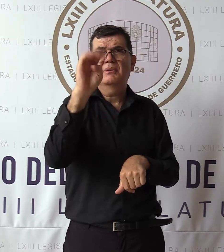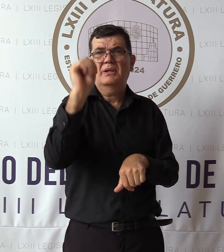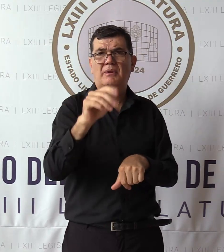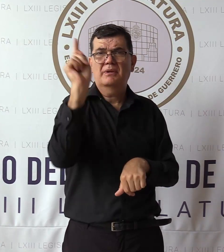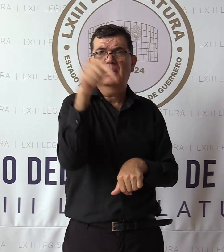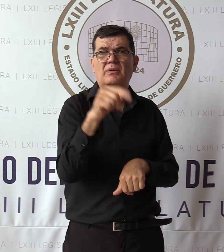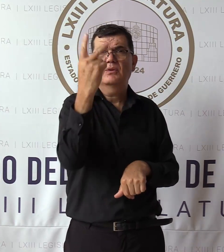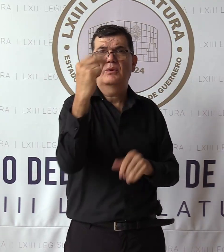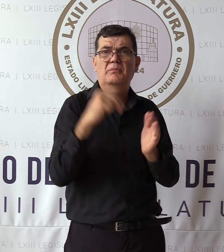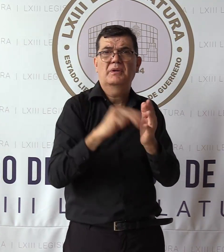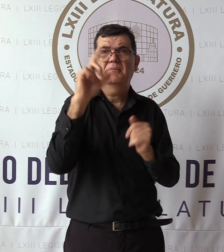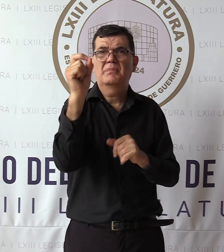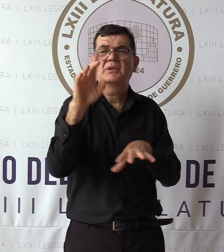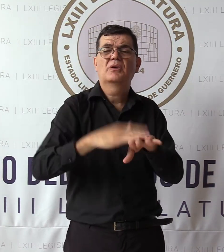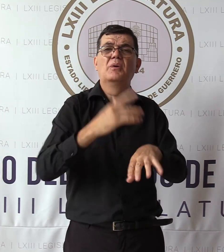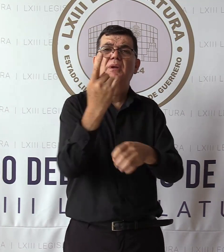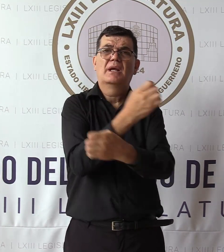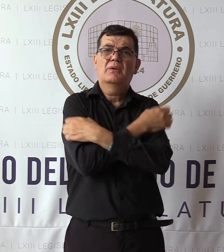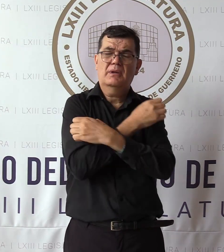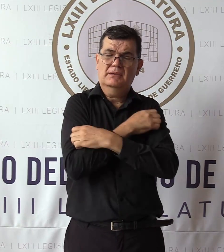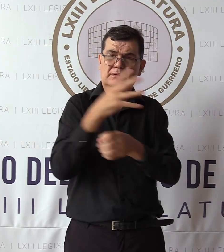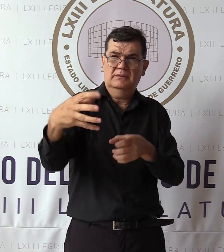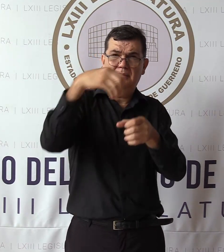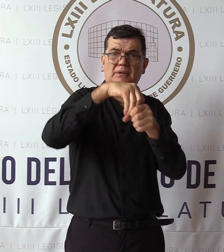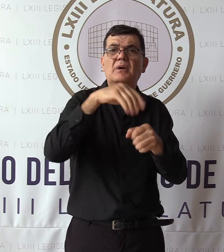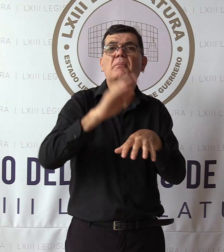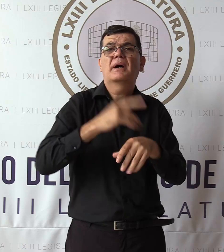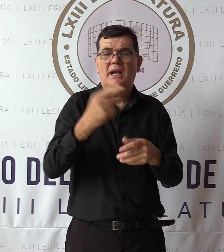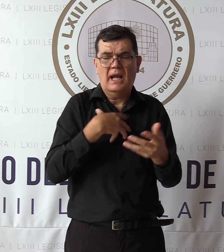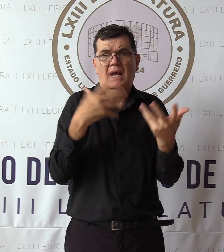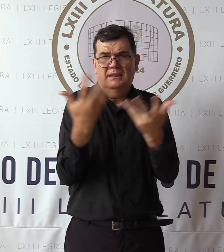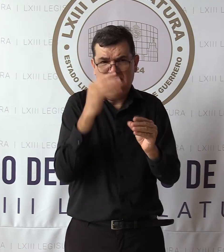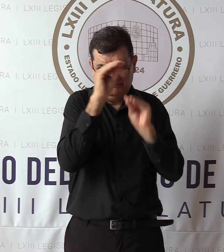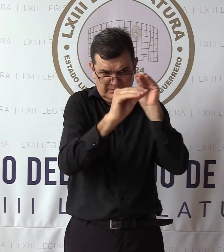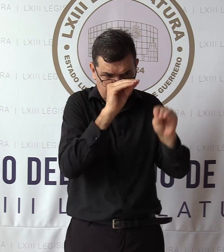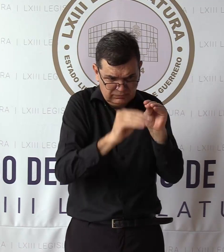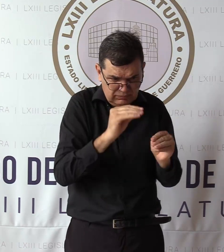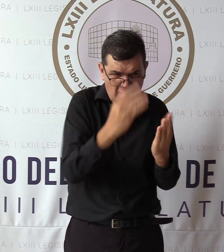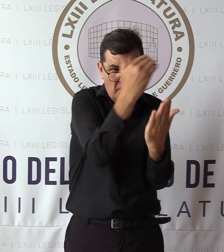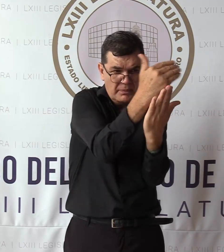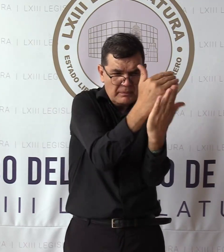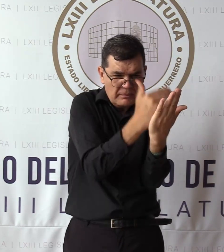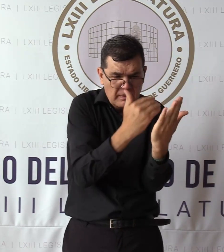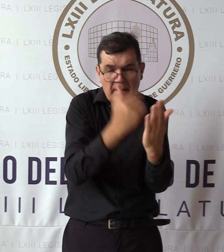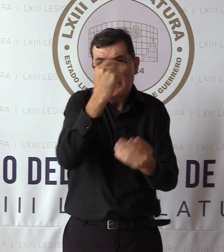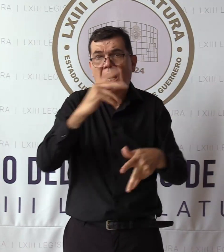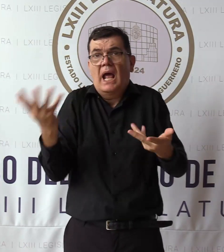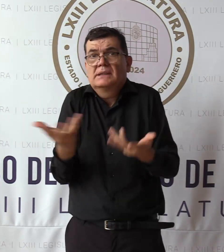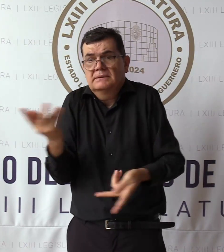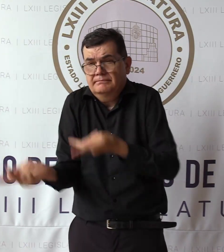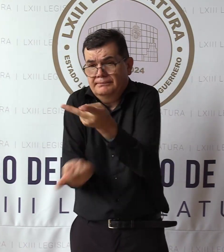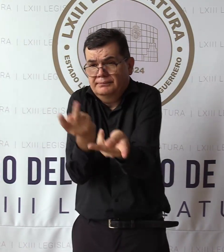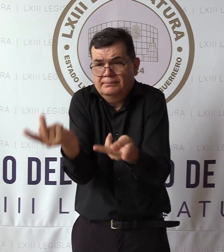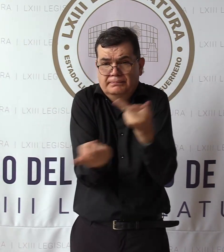299/2020 sobre educación inclusiva a efecto de desarrollar un protocolo de consulta a personas con